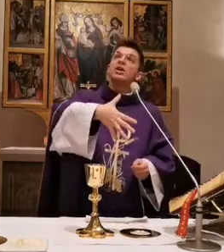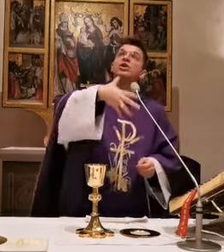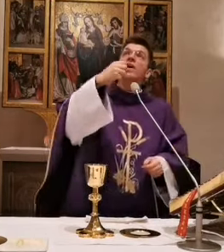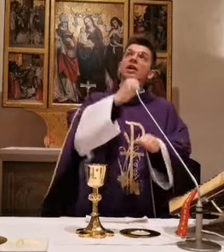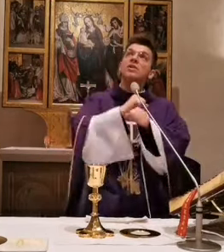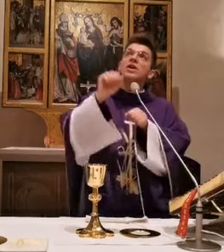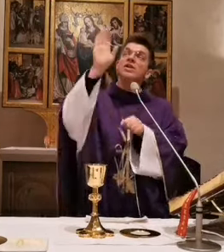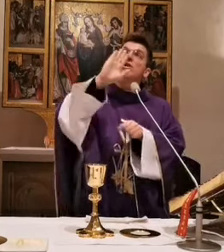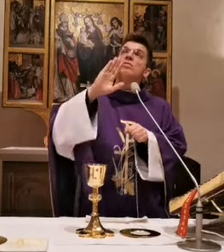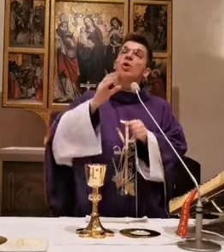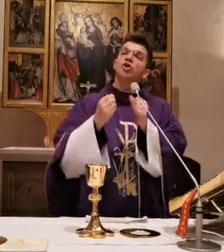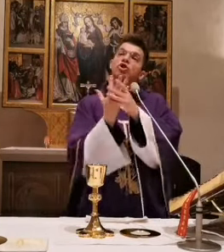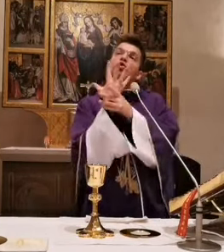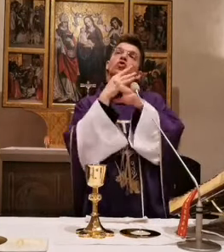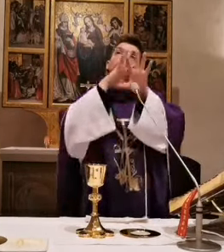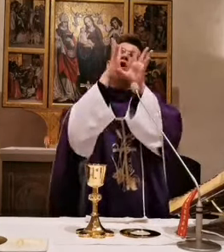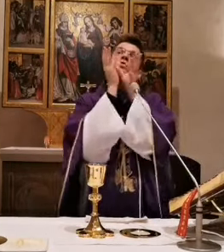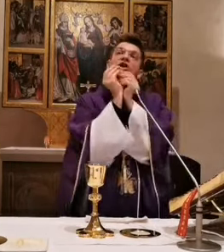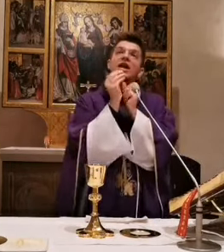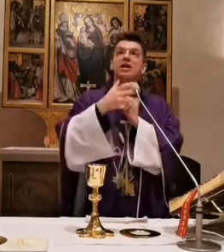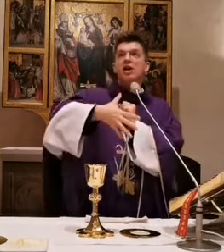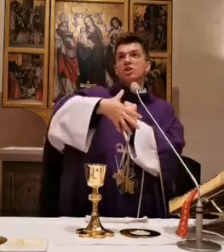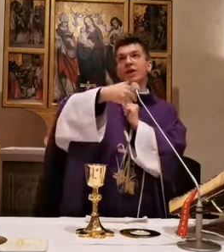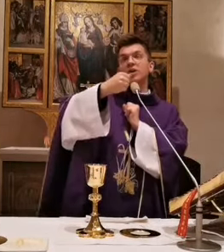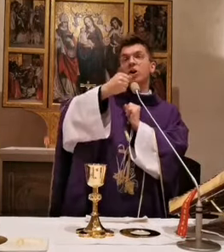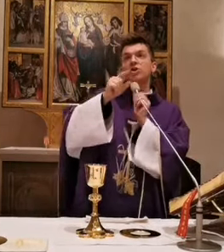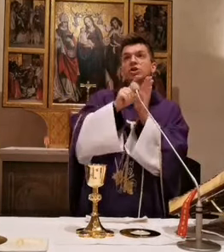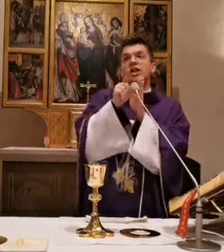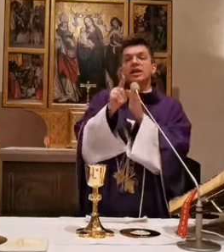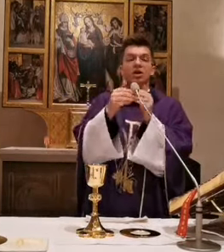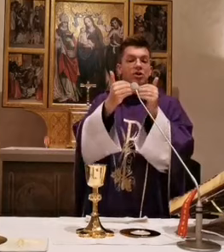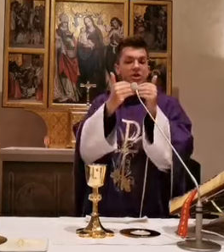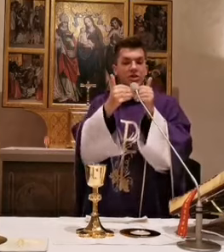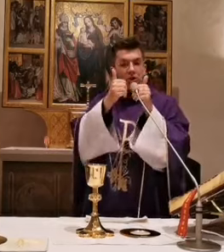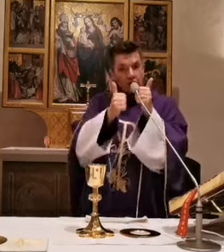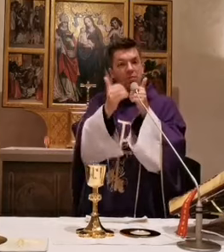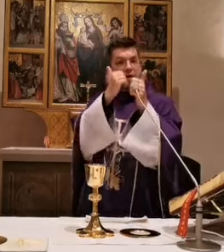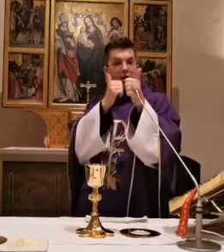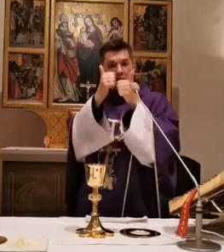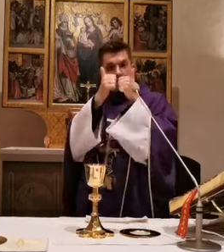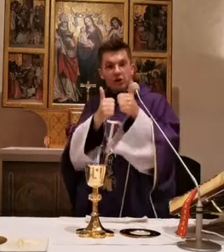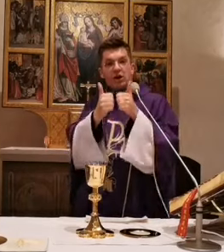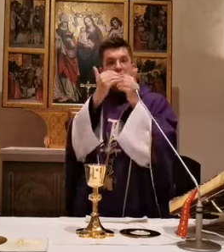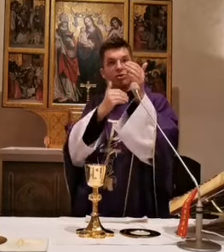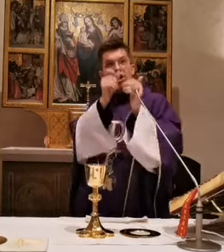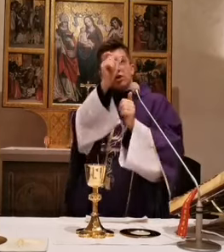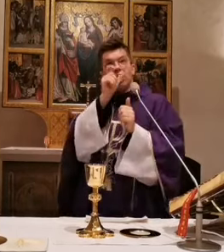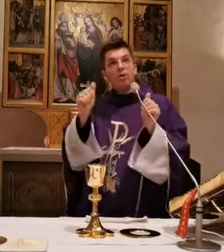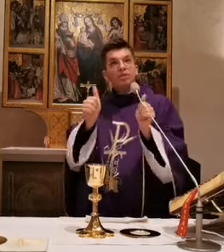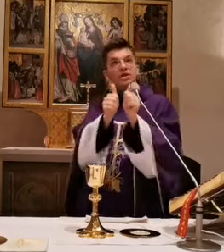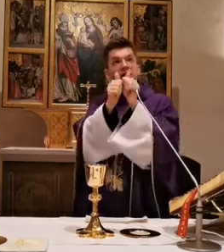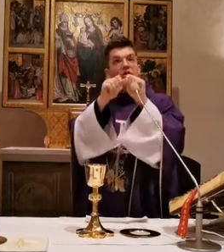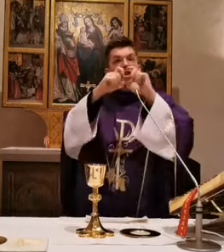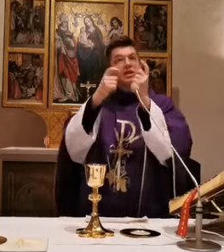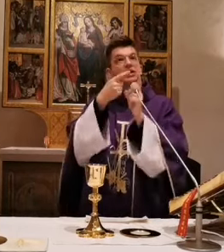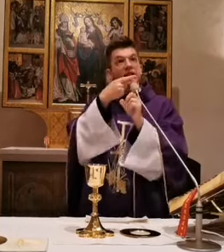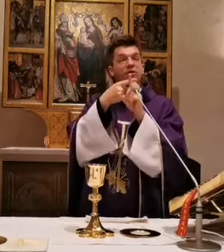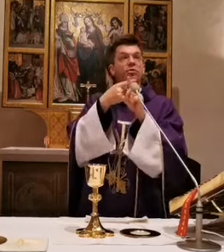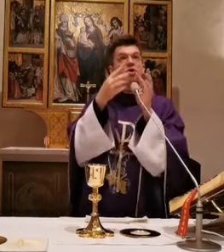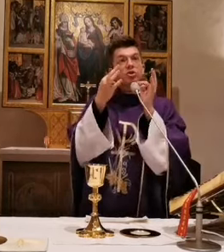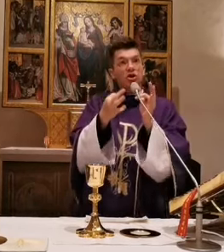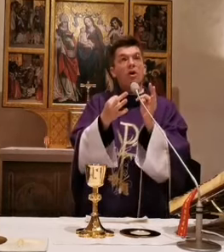Zaprawdę, święty jesteś Boże, źródło wszelkiej świętości. Dlatego stoimy przed Tobą i